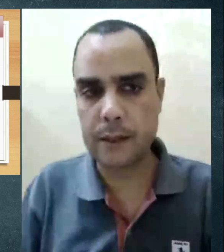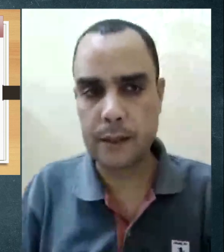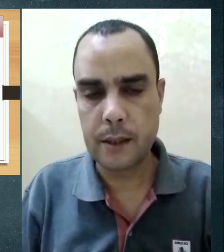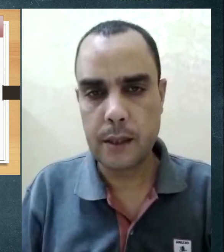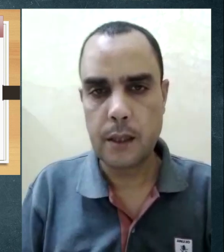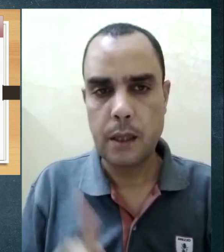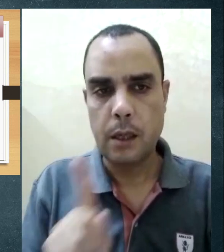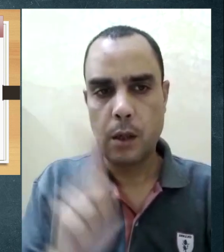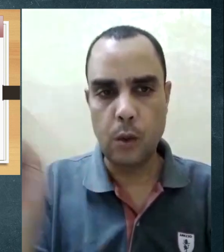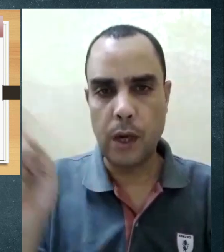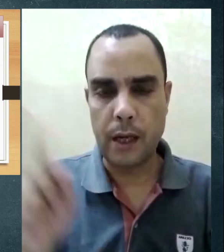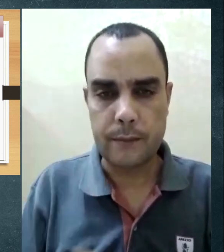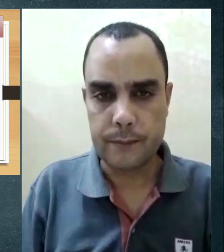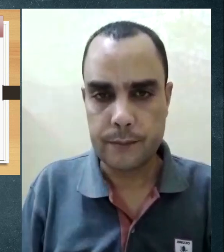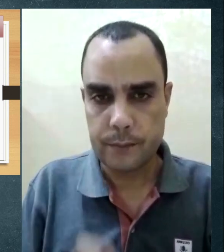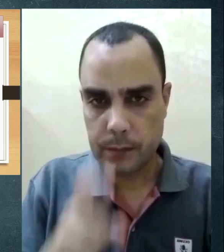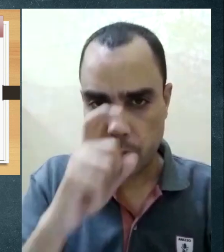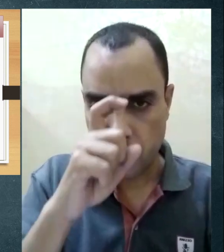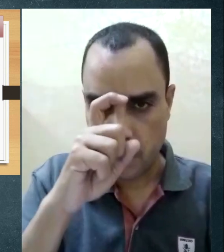وهنا هو